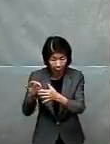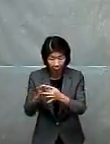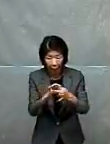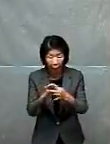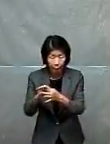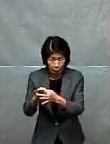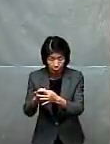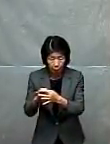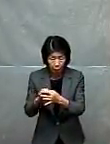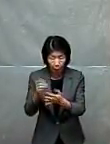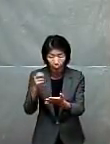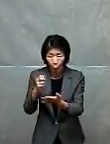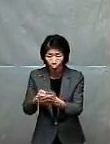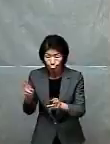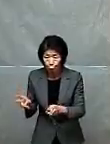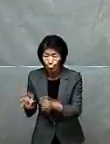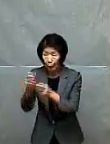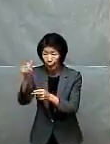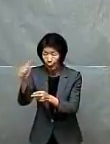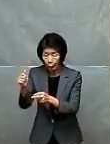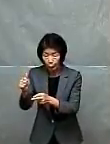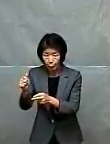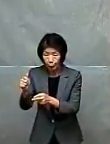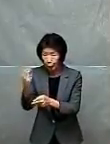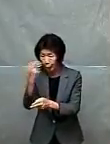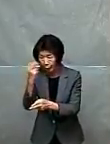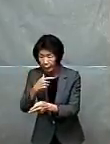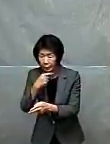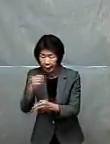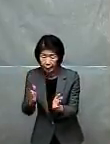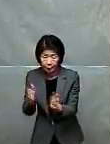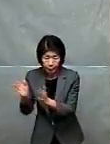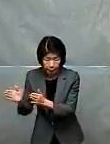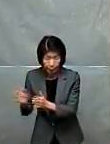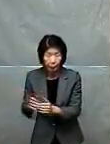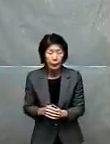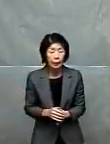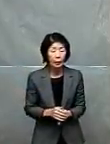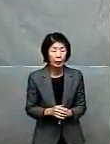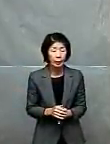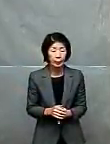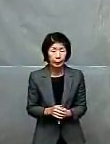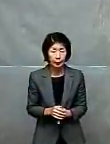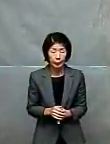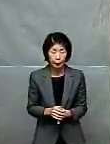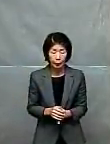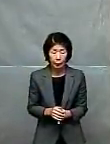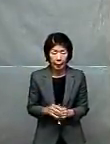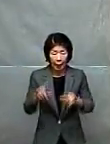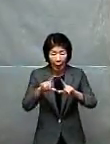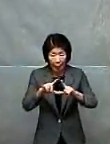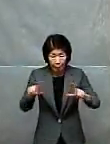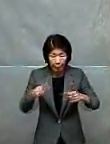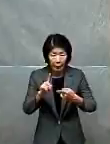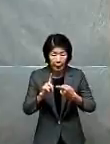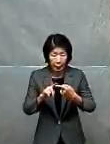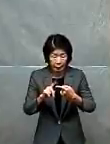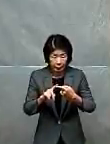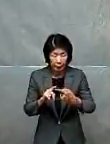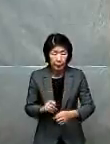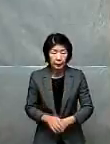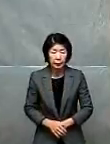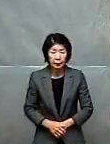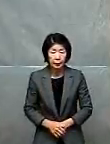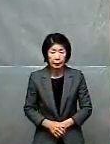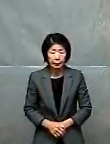であれば、ちょっと法律家にちょっと私お聞きしてみたいと思います。あのただあの一般的といいますか、あ